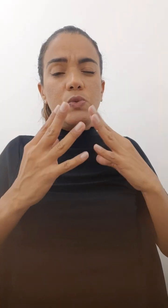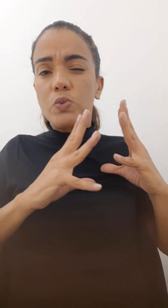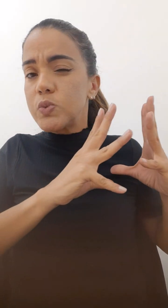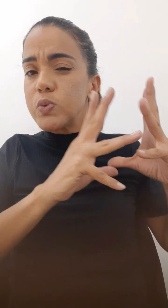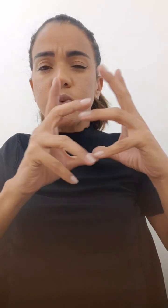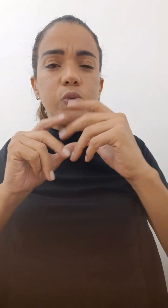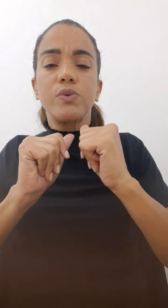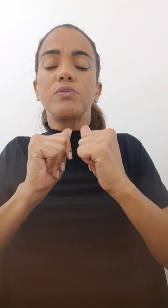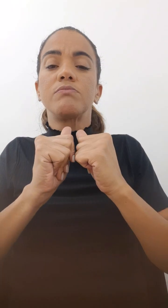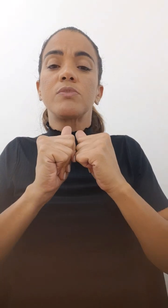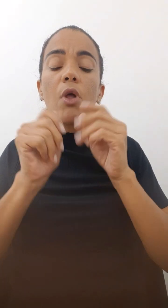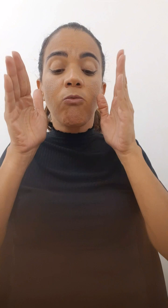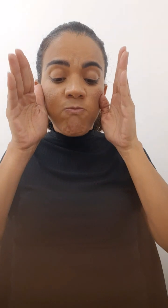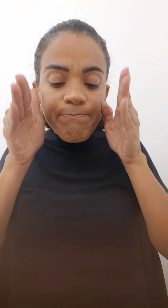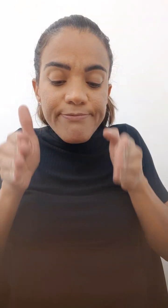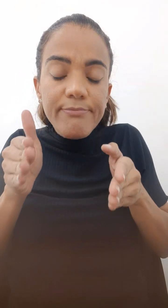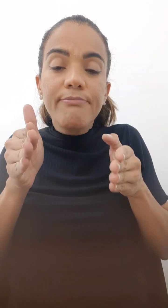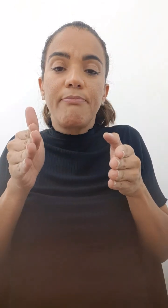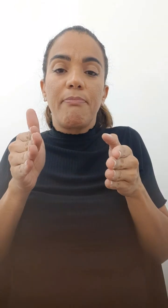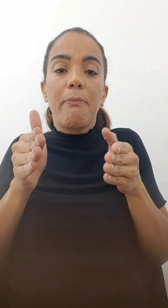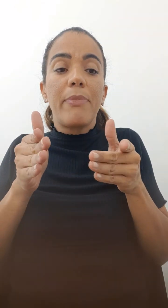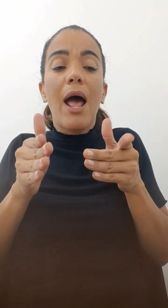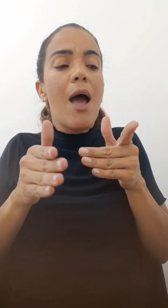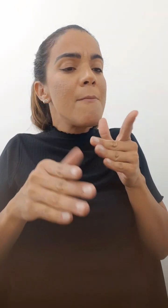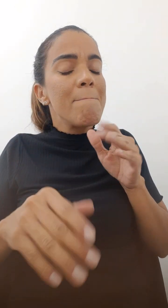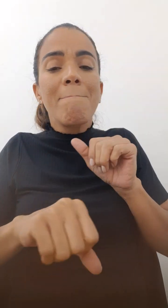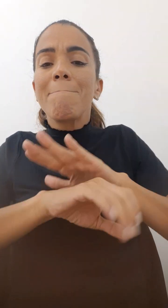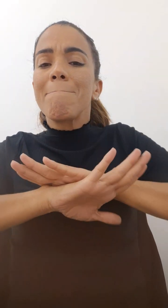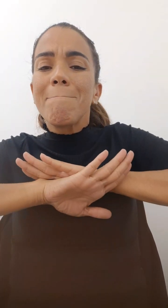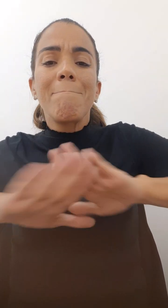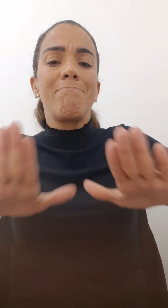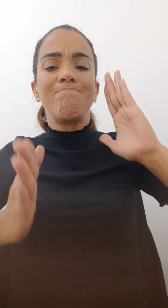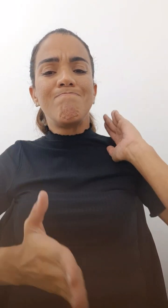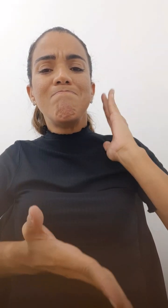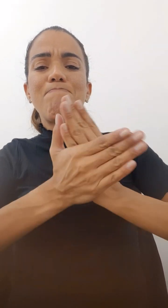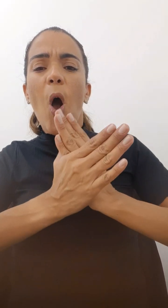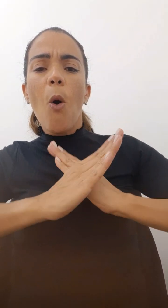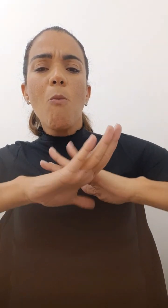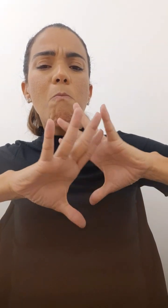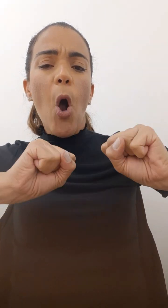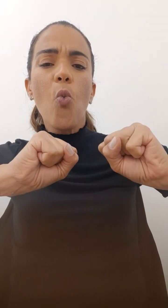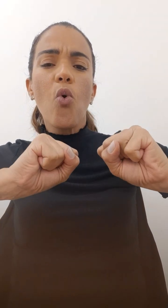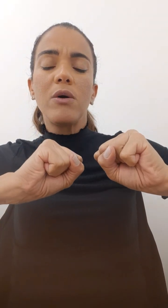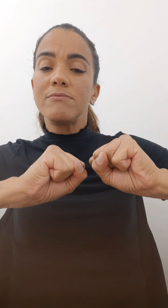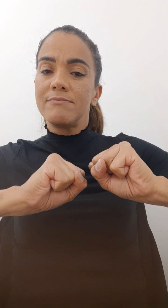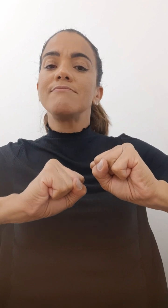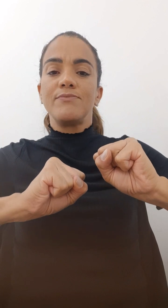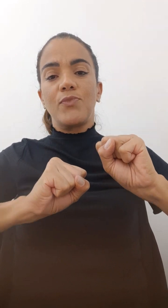possamos dar um basta na mutação desse vírus, eximir a